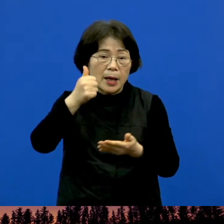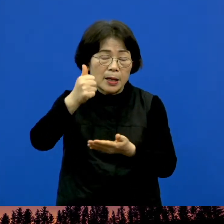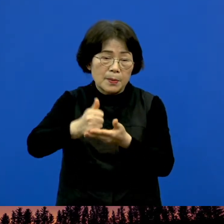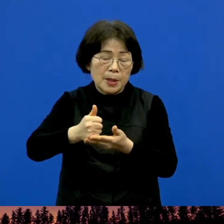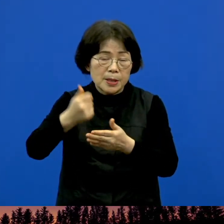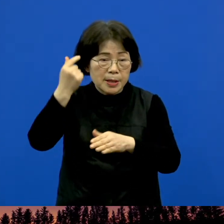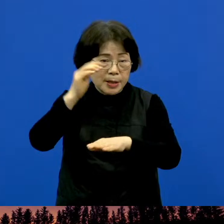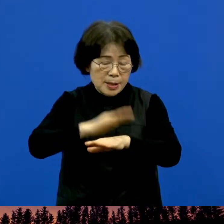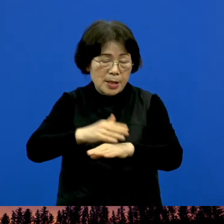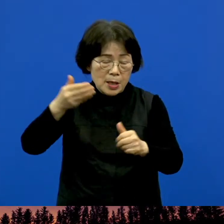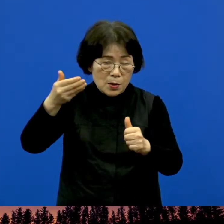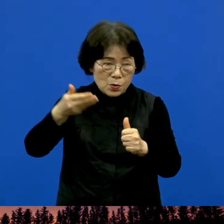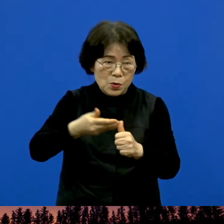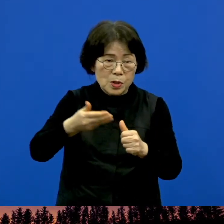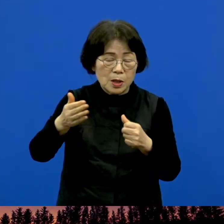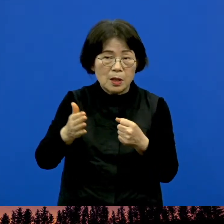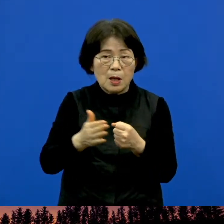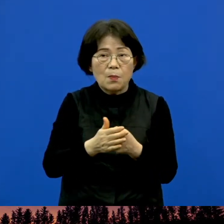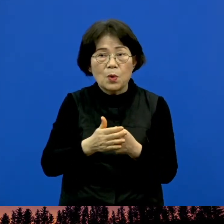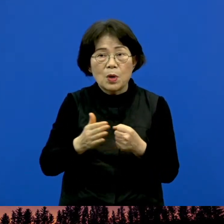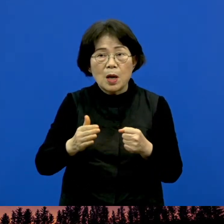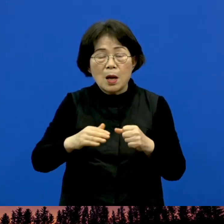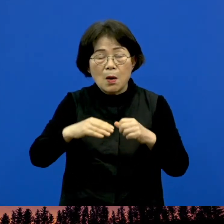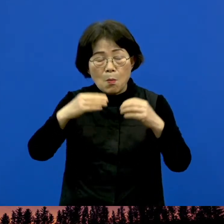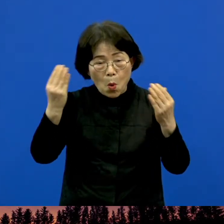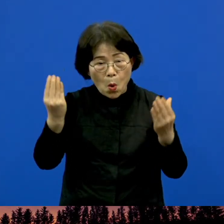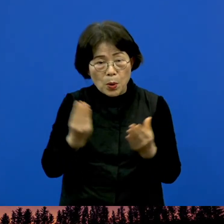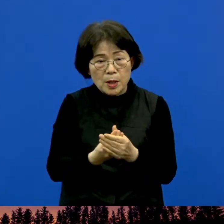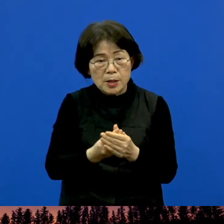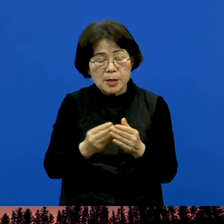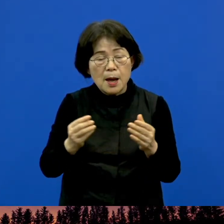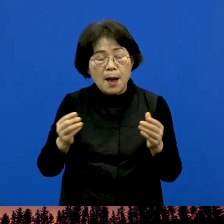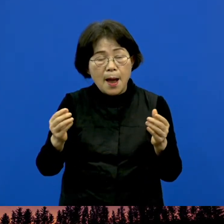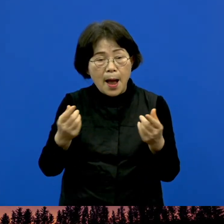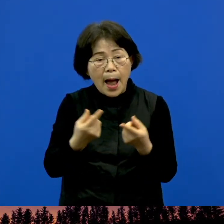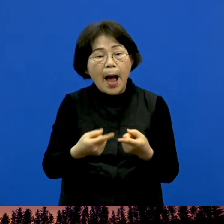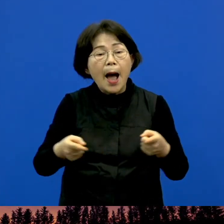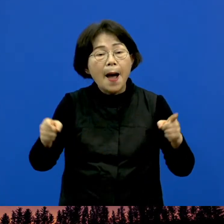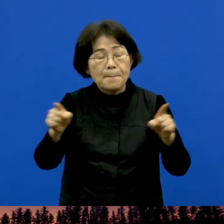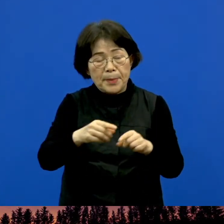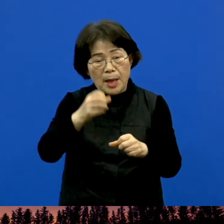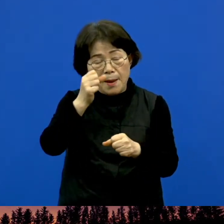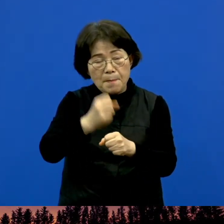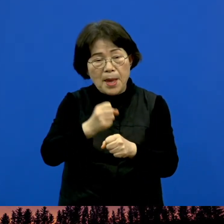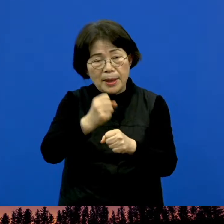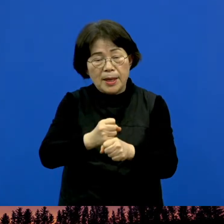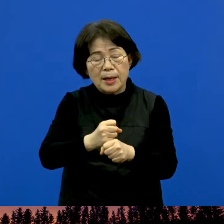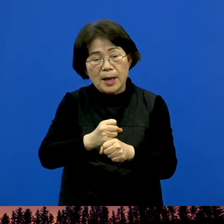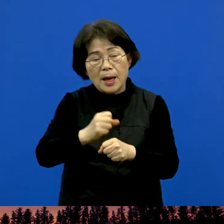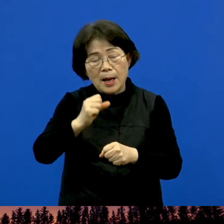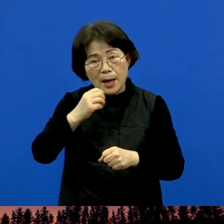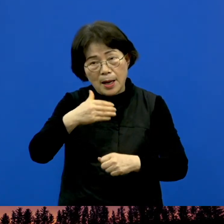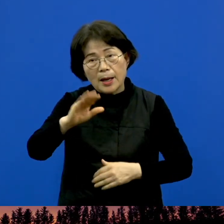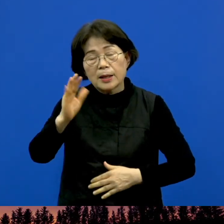모든 걸 감당하게 하시고 이 합작을 이루어가지고 이런 역사가 있게 된